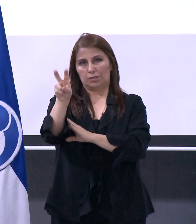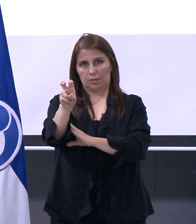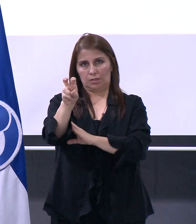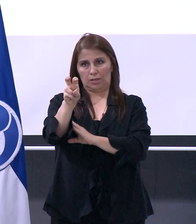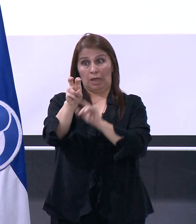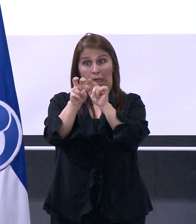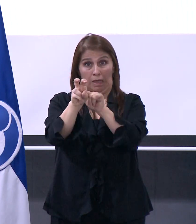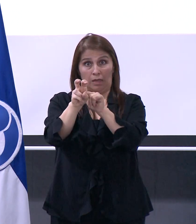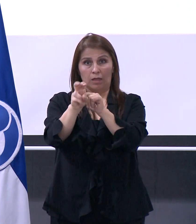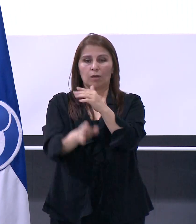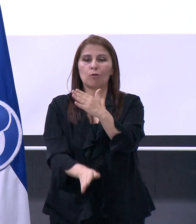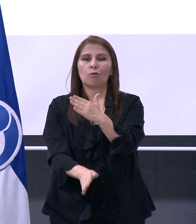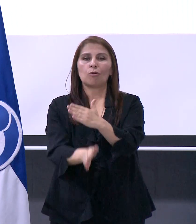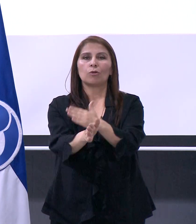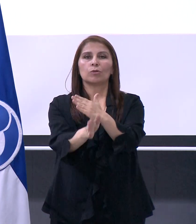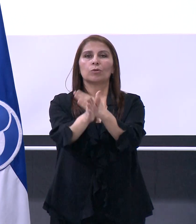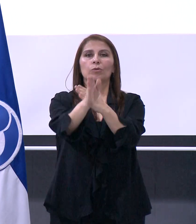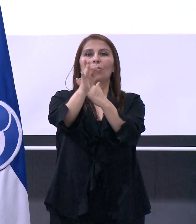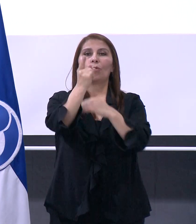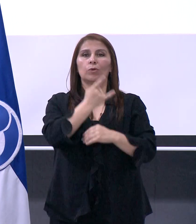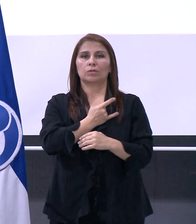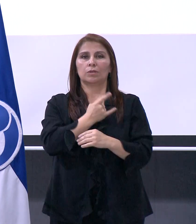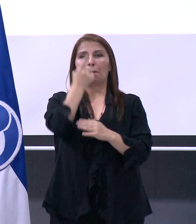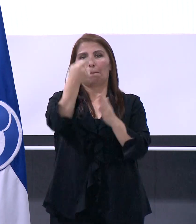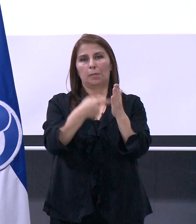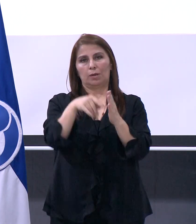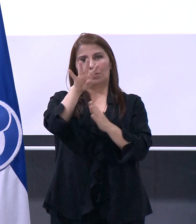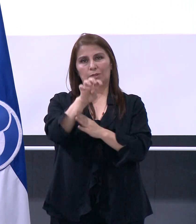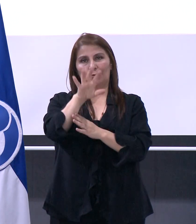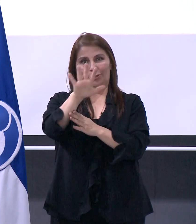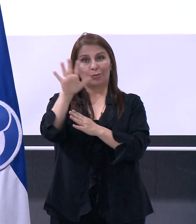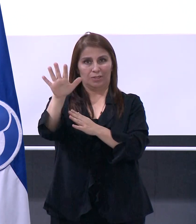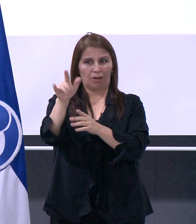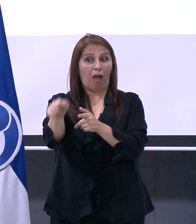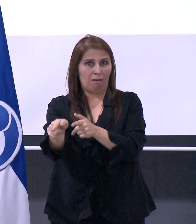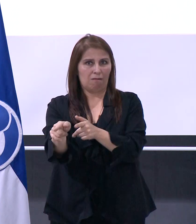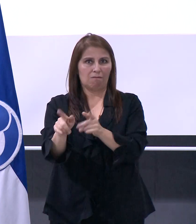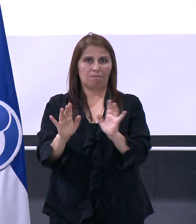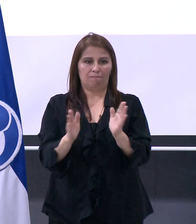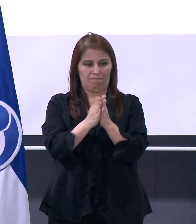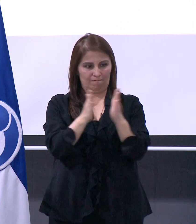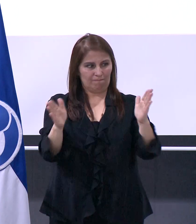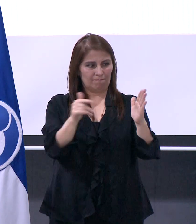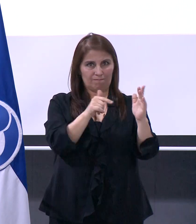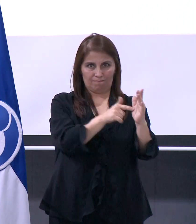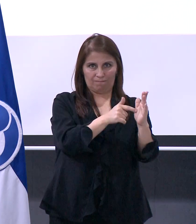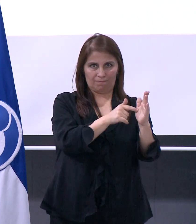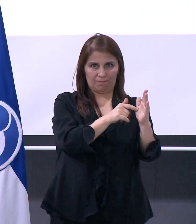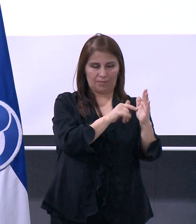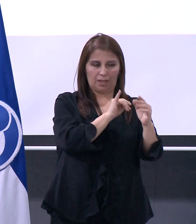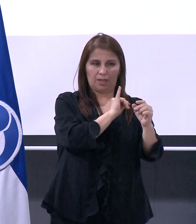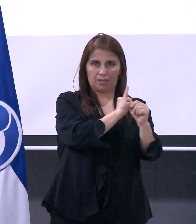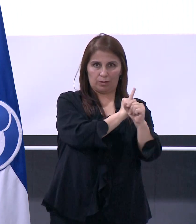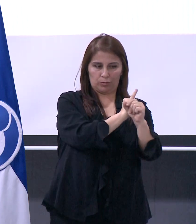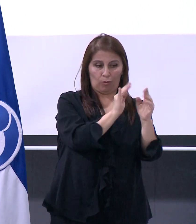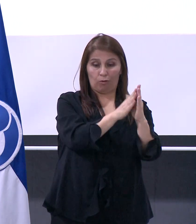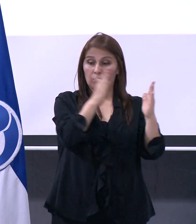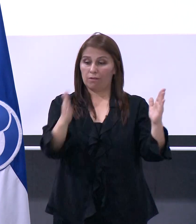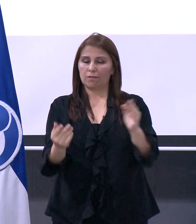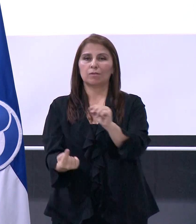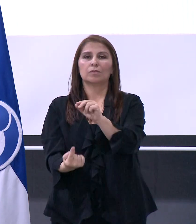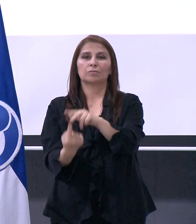como universidad en 1955 entonces esto este texto pretende ser más